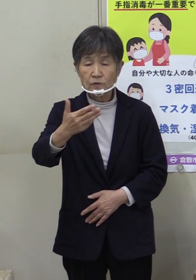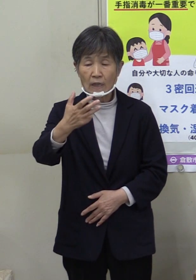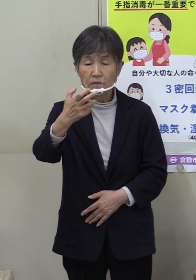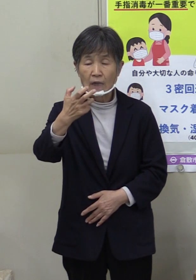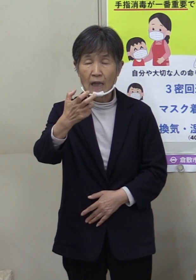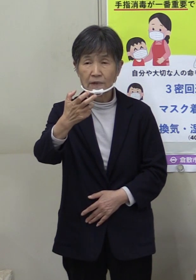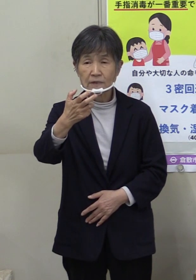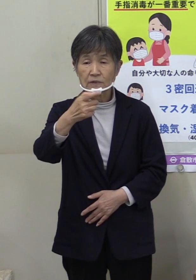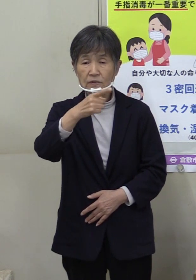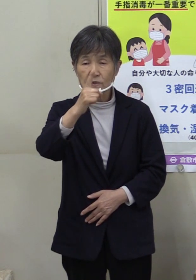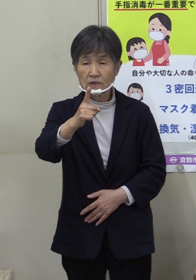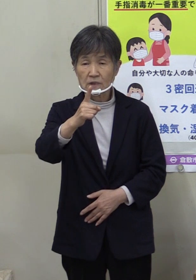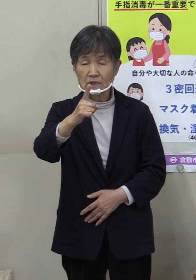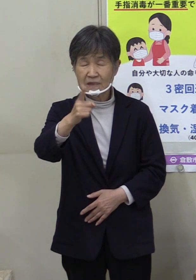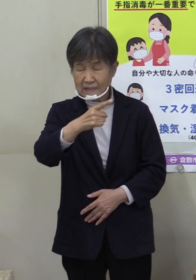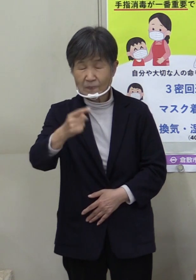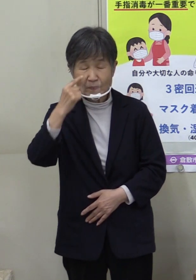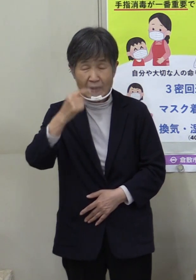981から